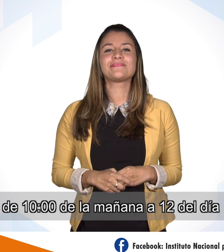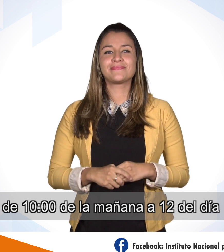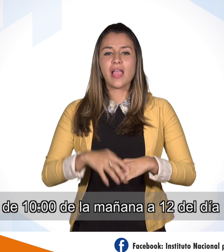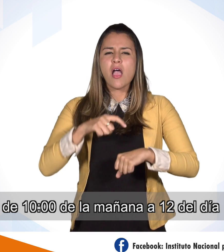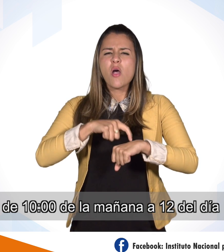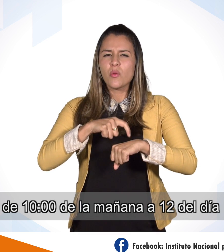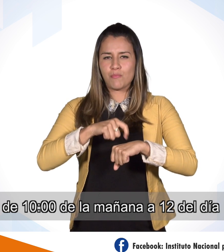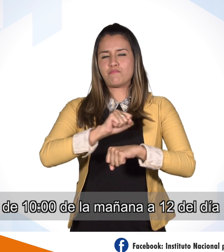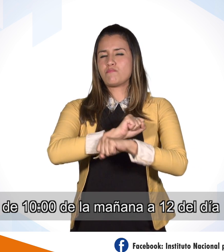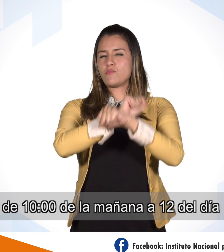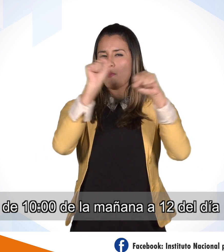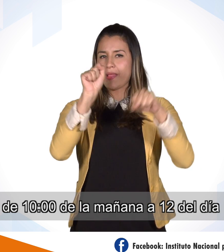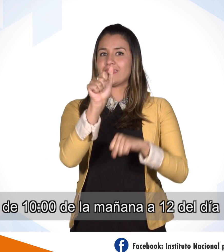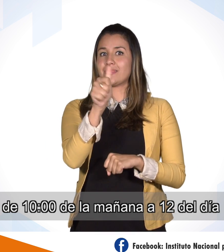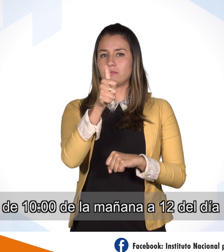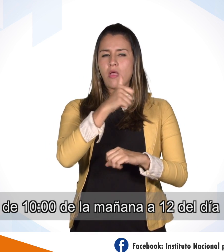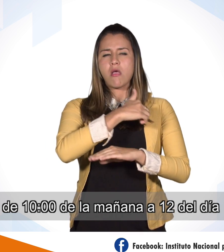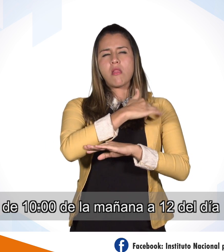de 10 de la mañana a 12 del día.